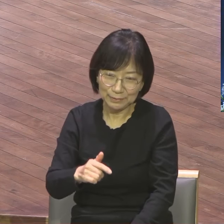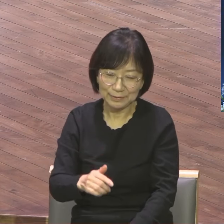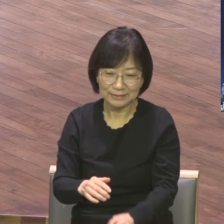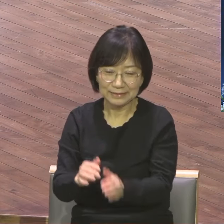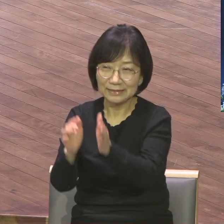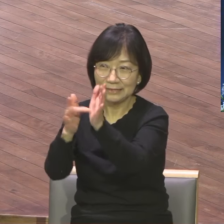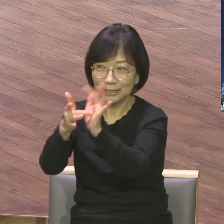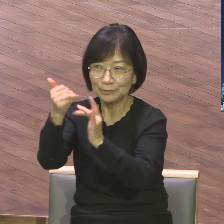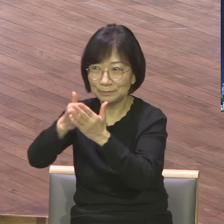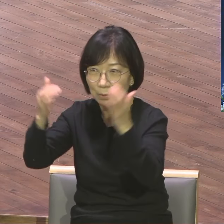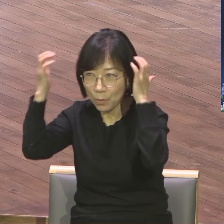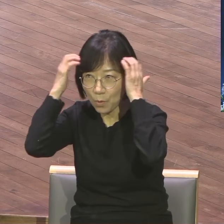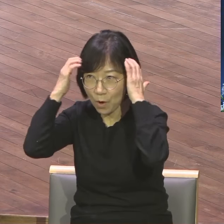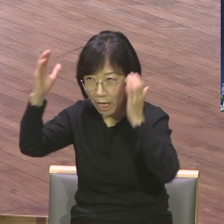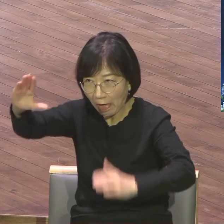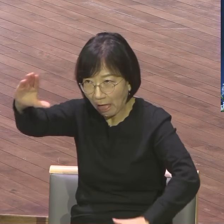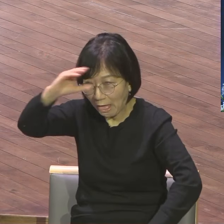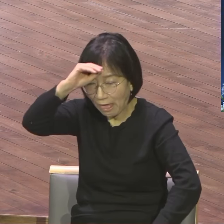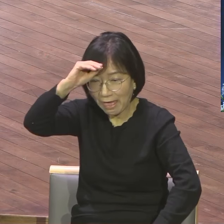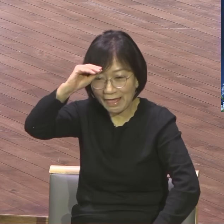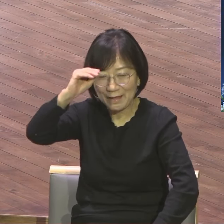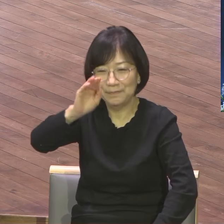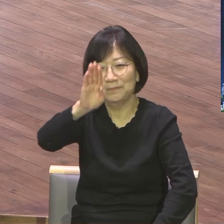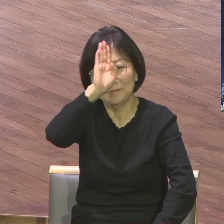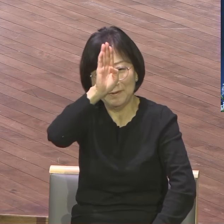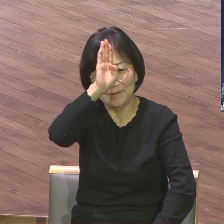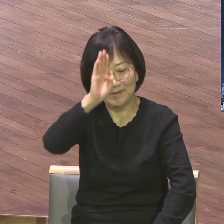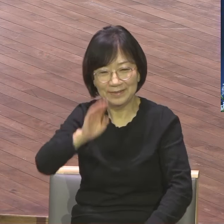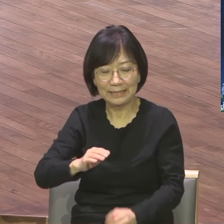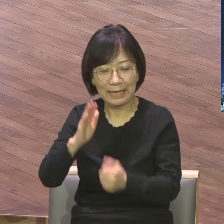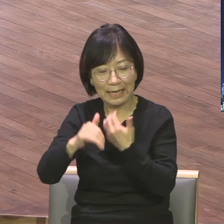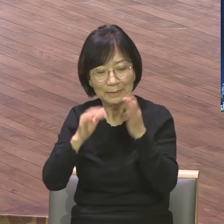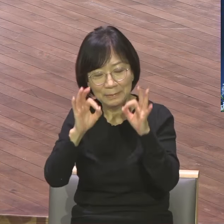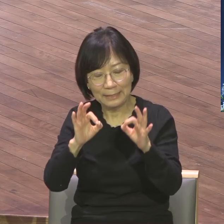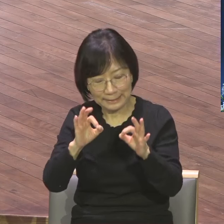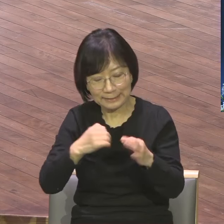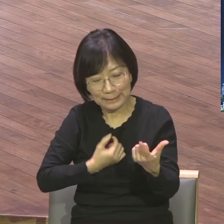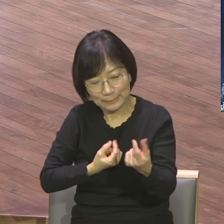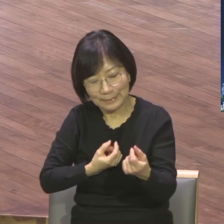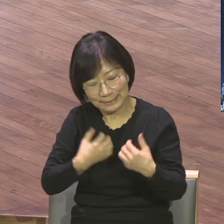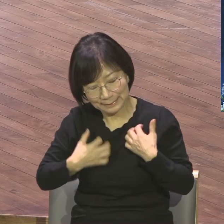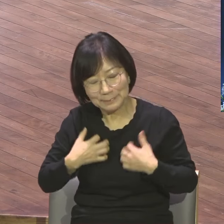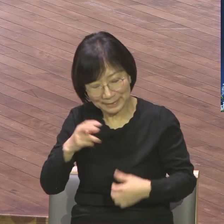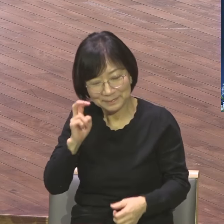흔적이 남는 질병입니다. 하나님이 한번 기뻐하실 것 같아요.